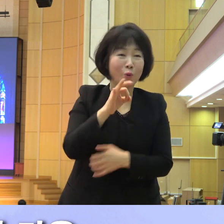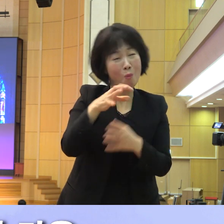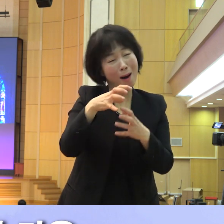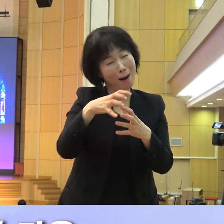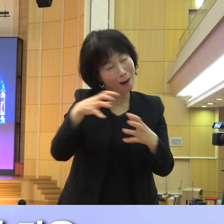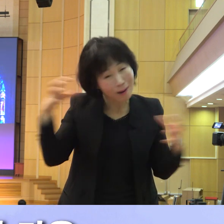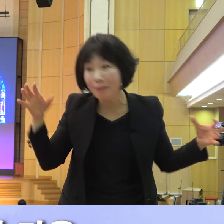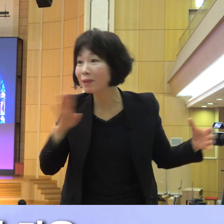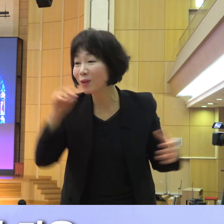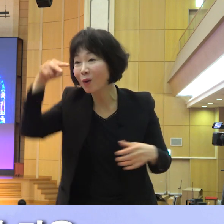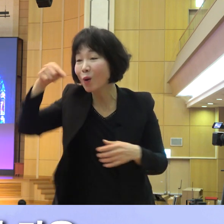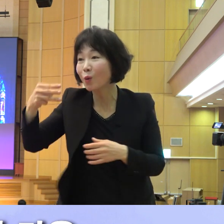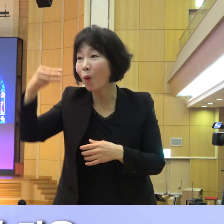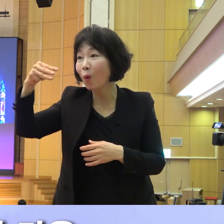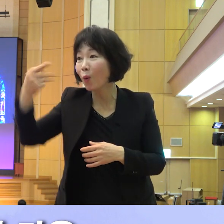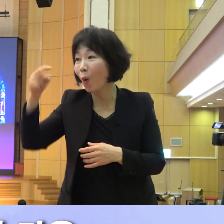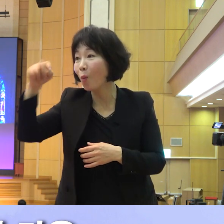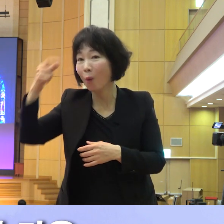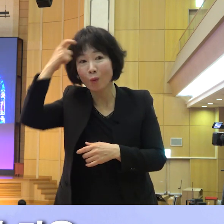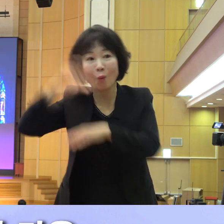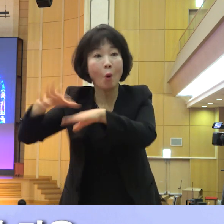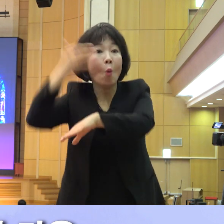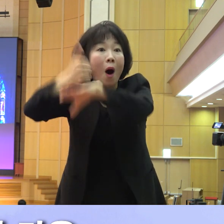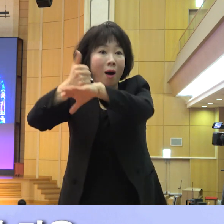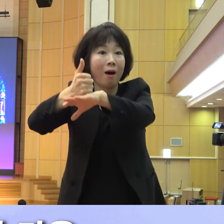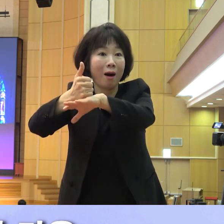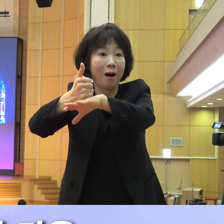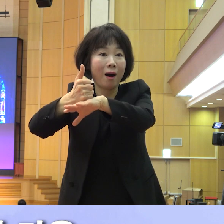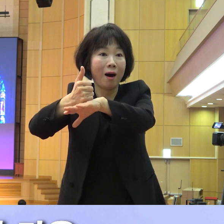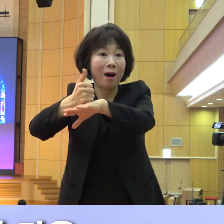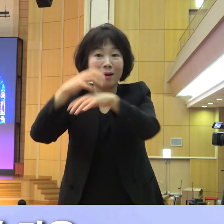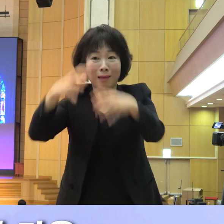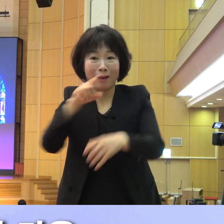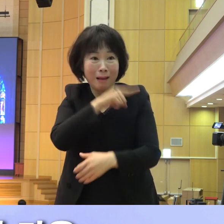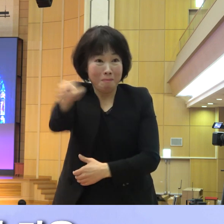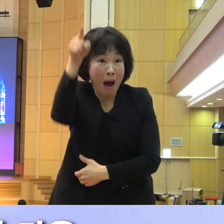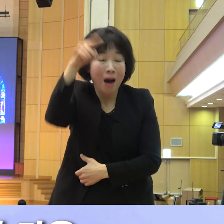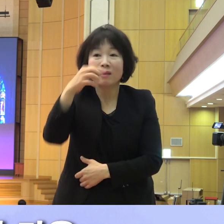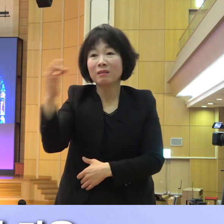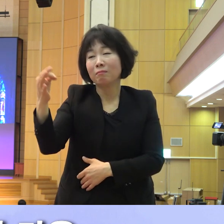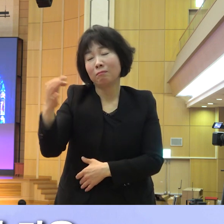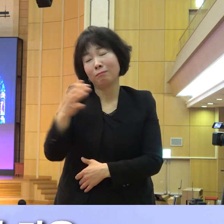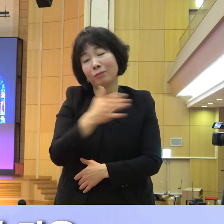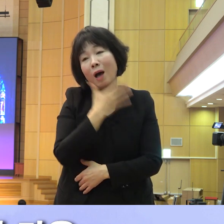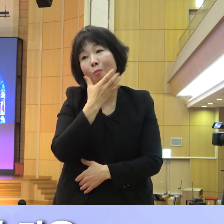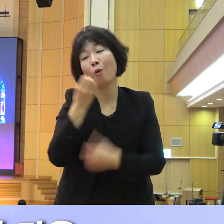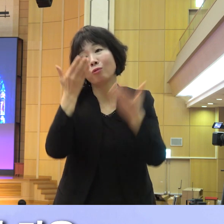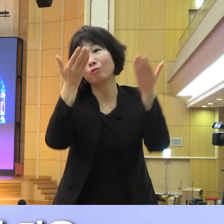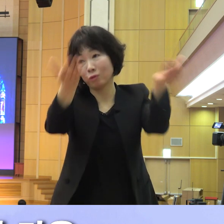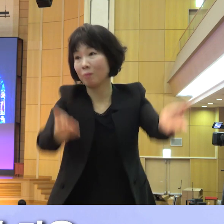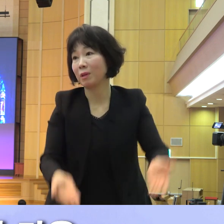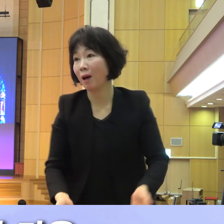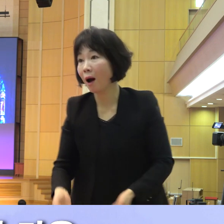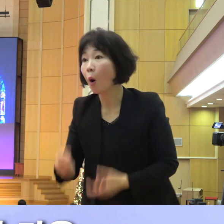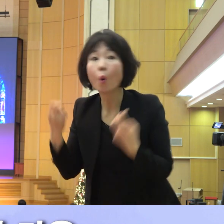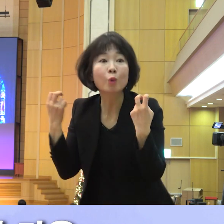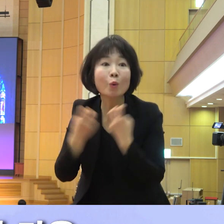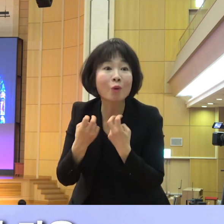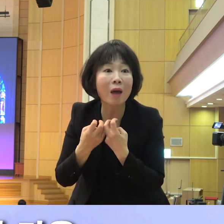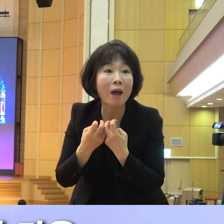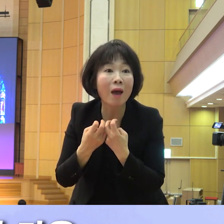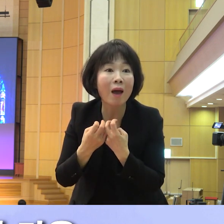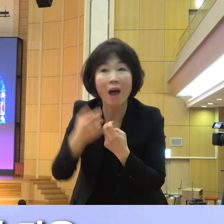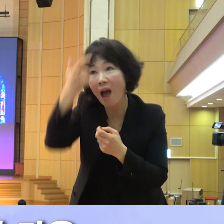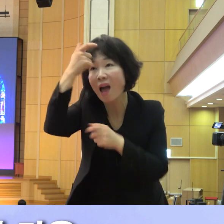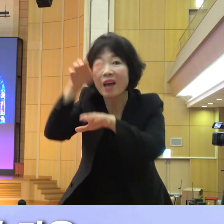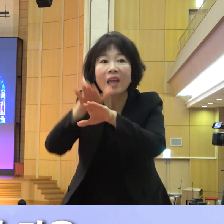그냥 복 받은 게 아닙니다. 정말 솔로몬이가 그와 같이 축복을 받을 수 있는 것은 그와 같이